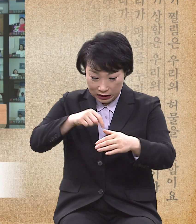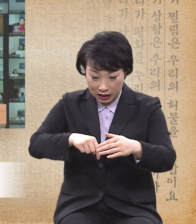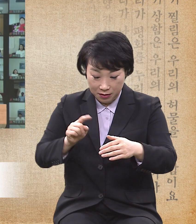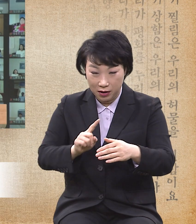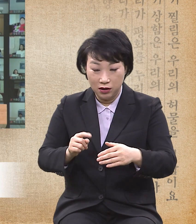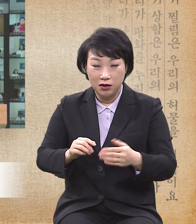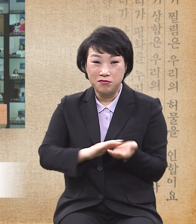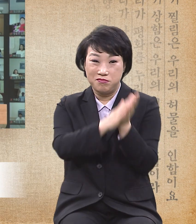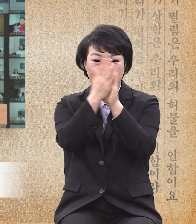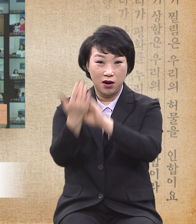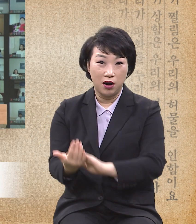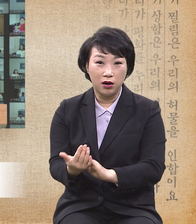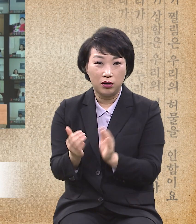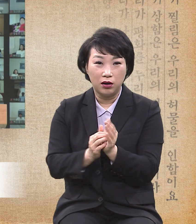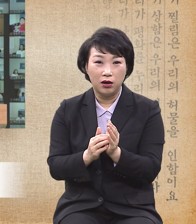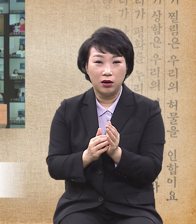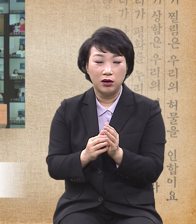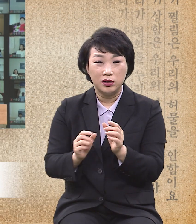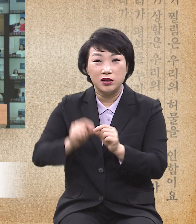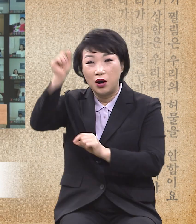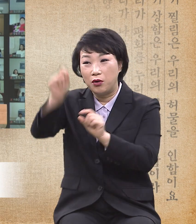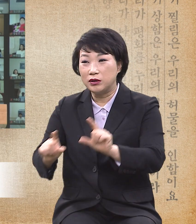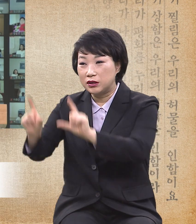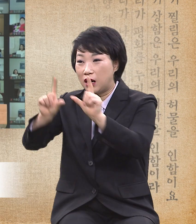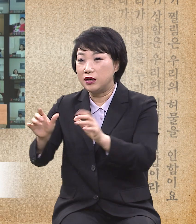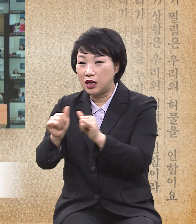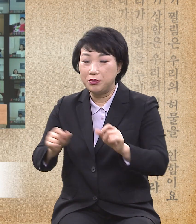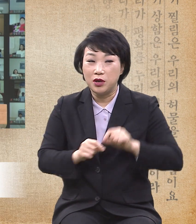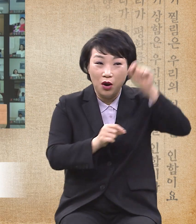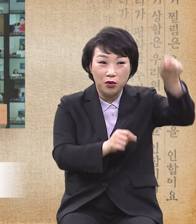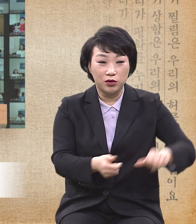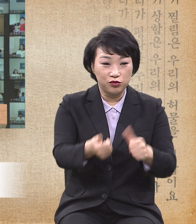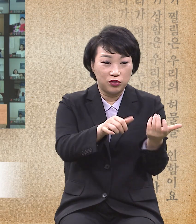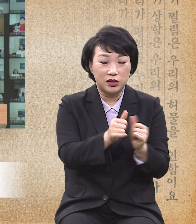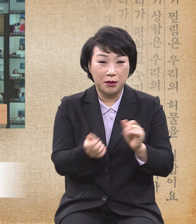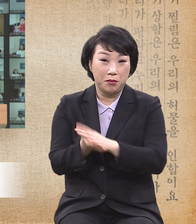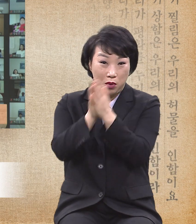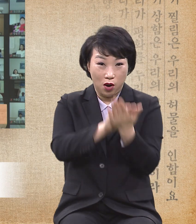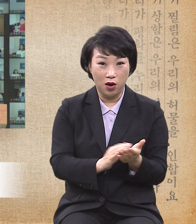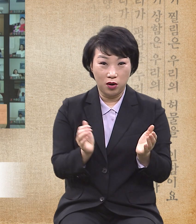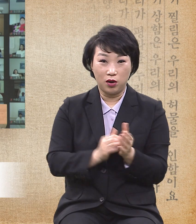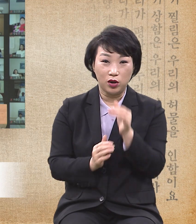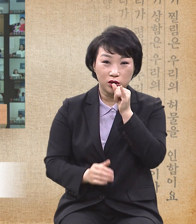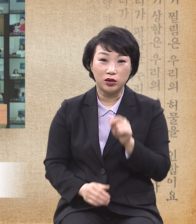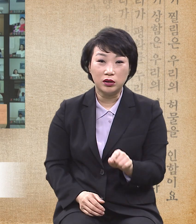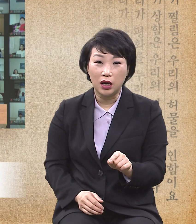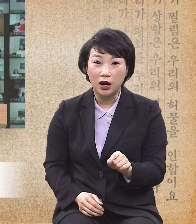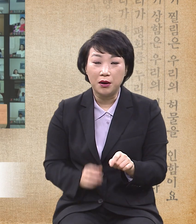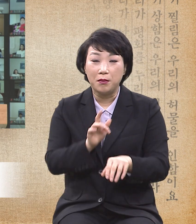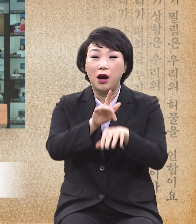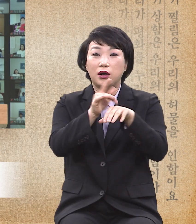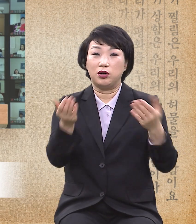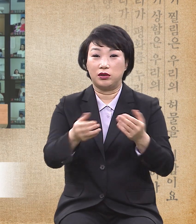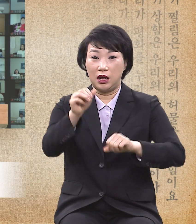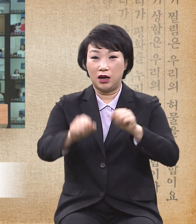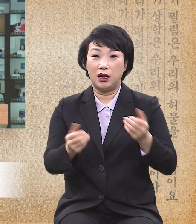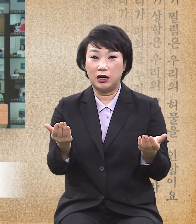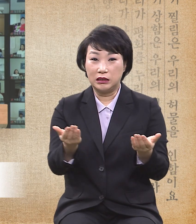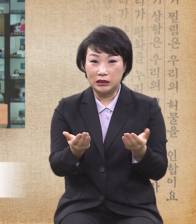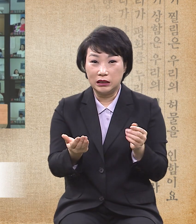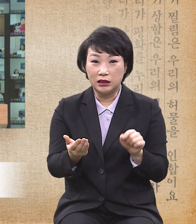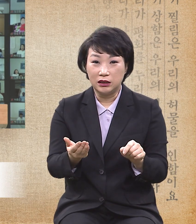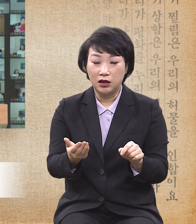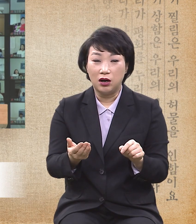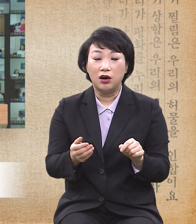싹 변했다 이 말이야. 영혼이 살자가 영혼이 죽을 때로 싹 변했다. 이 마귀 역사가 하는 일이에요.